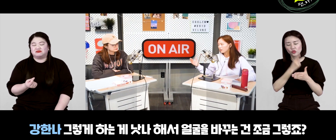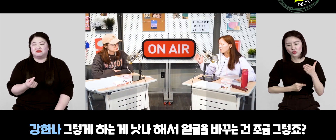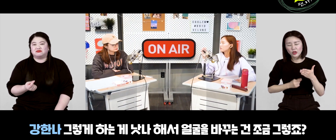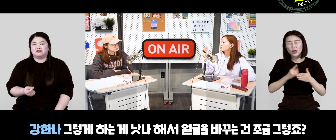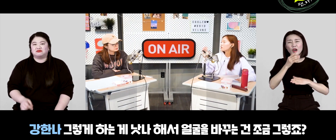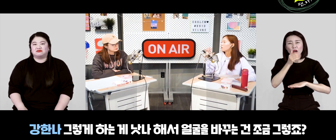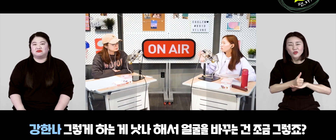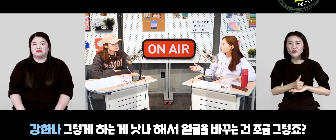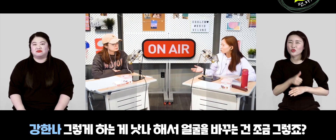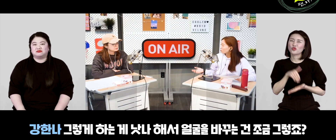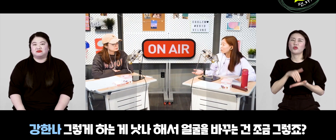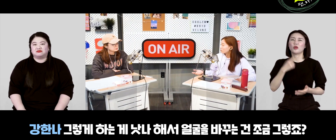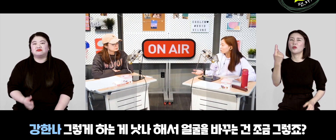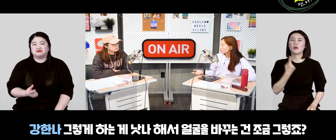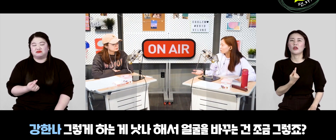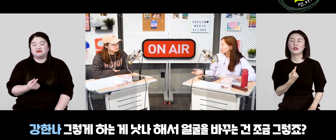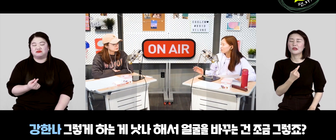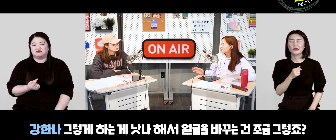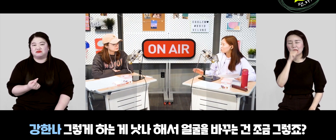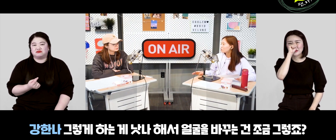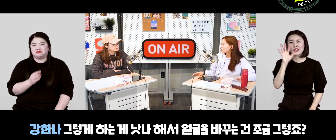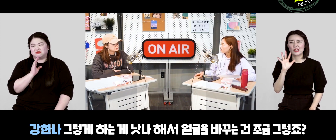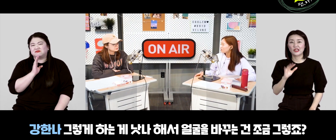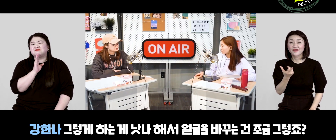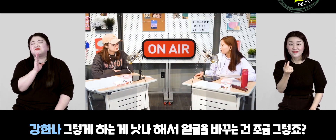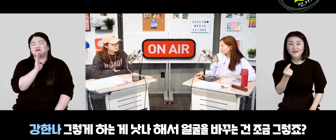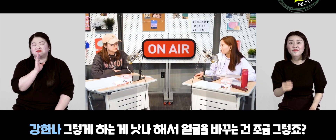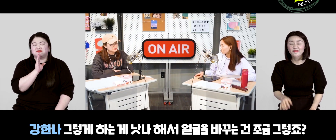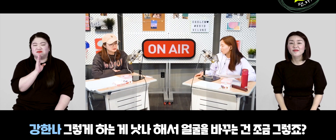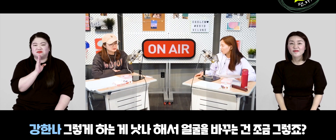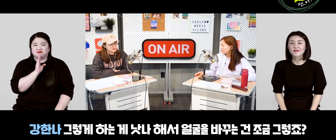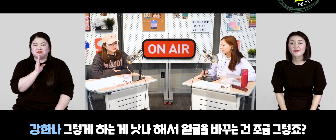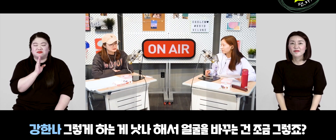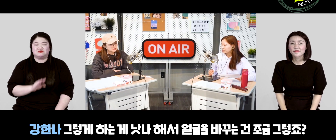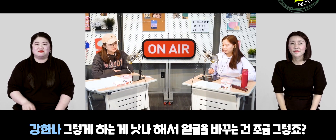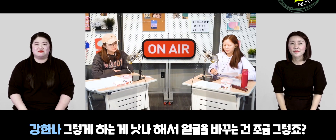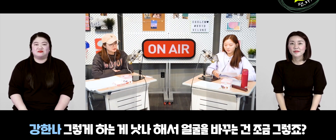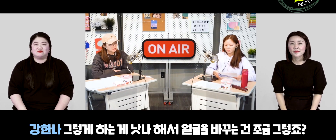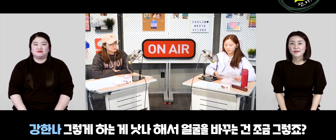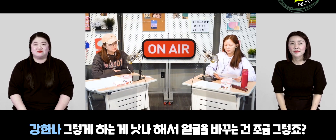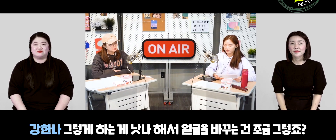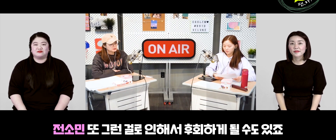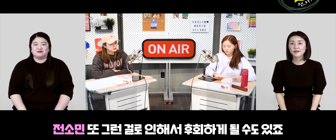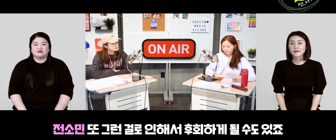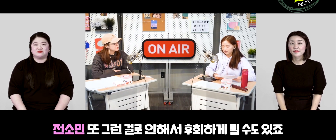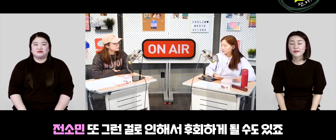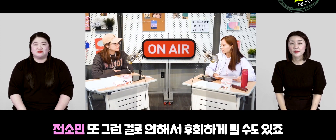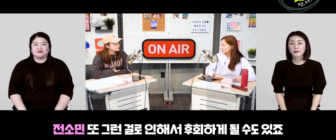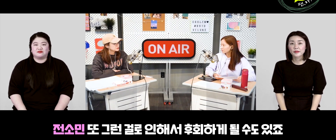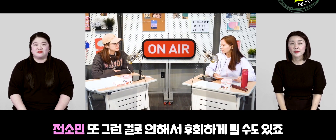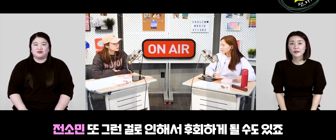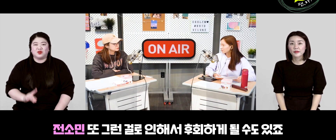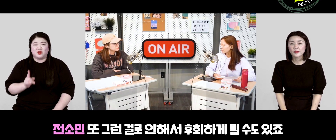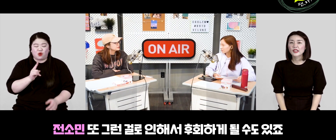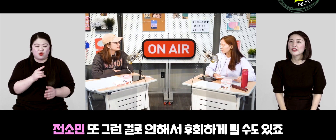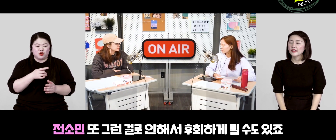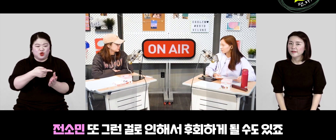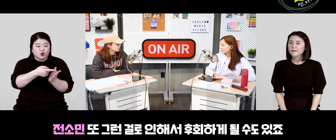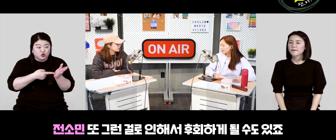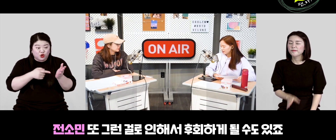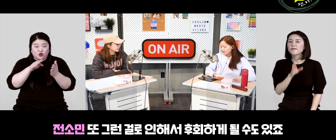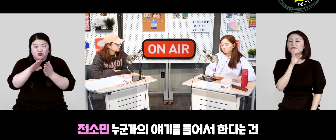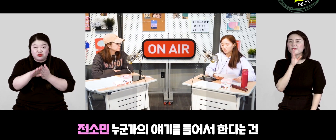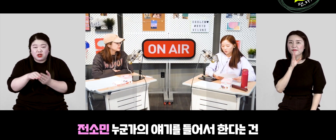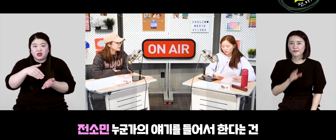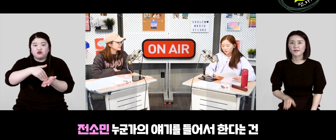하는 게 낫나 해서 얼굴을 좀 바꾸는 건 네. 조금 그죠? 그렇죠. 네, 또 그런 걸로 인해서 또 후회를 하게